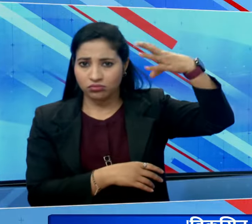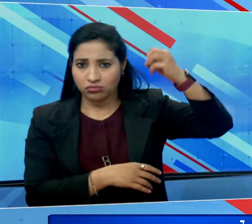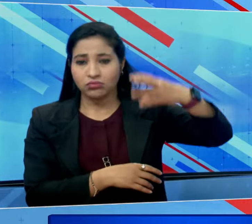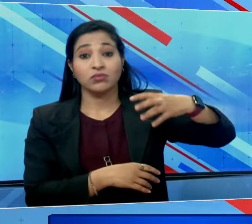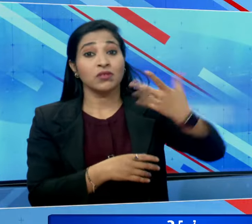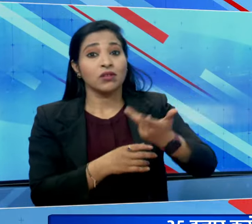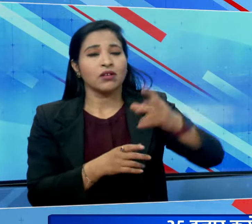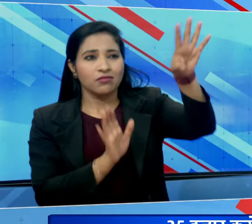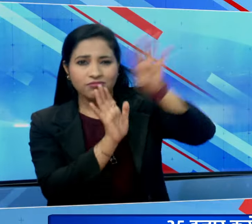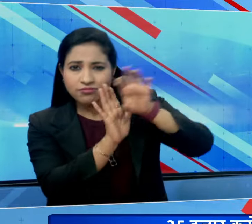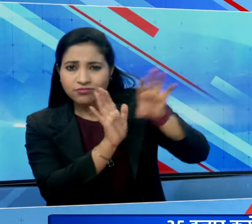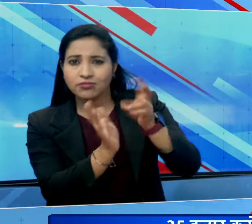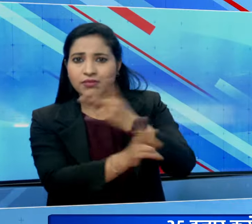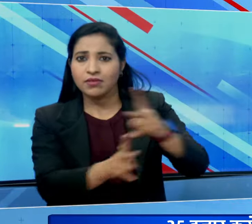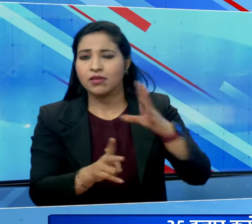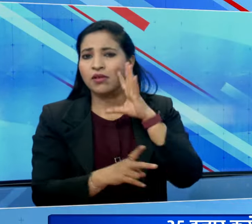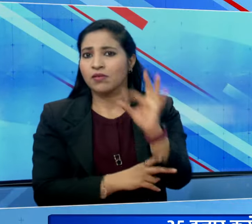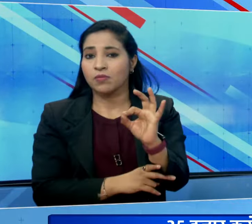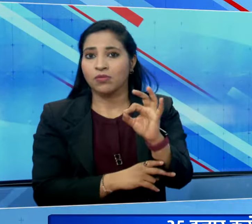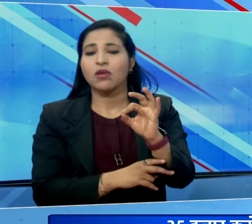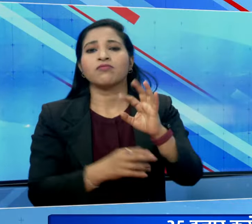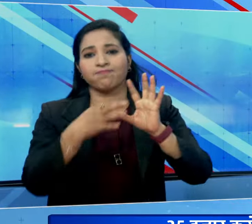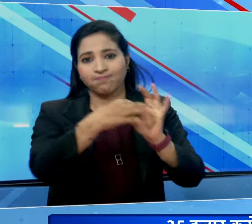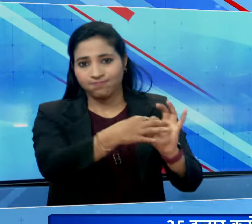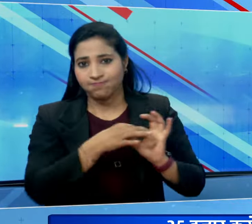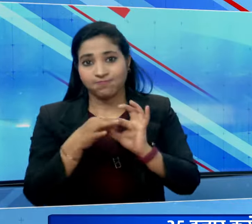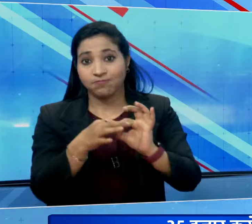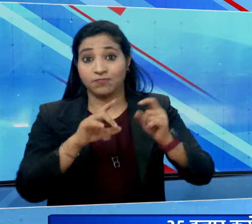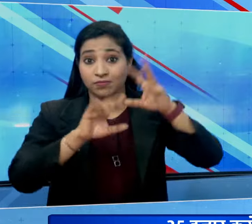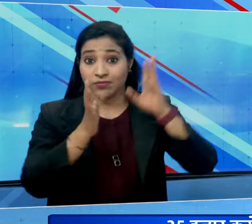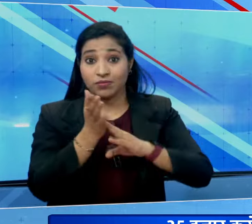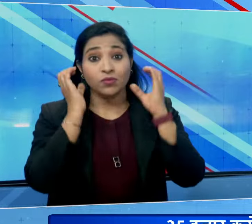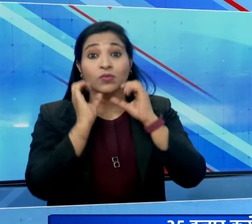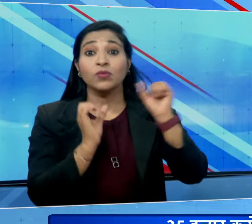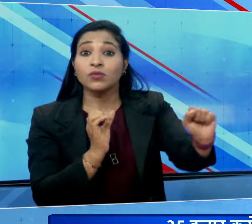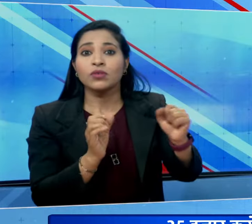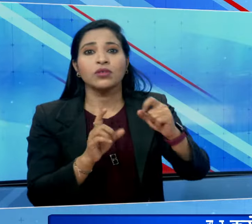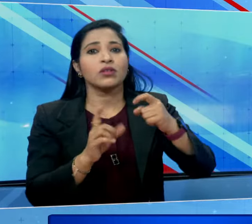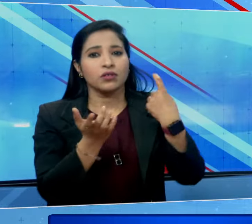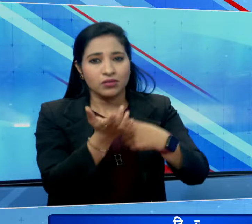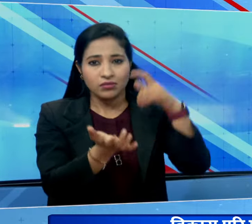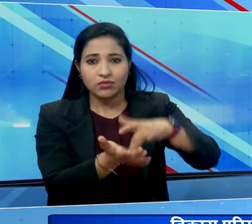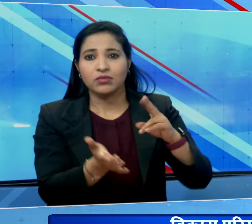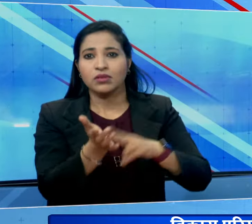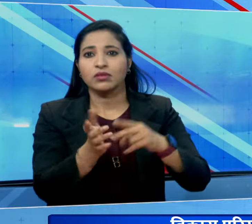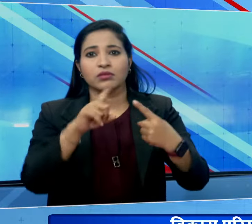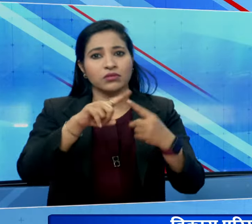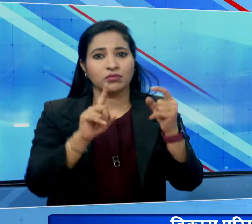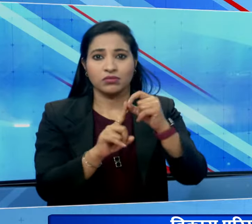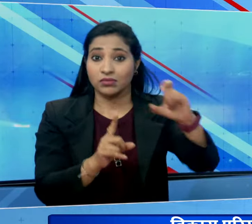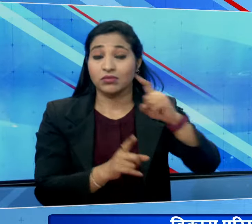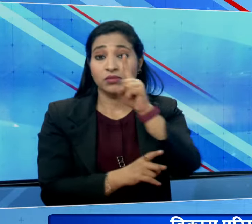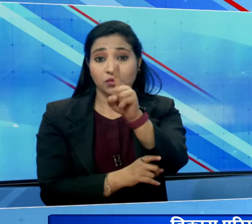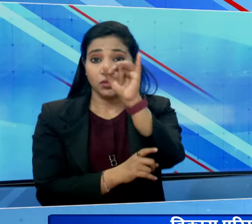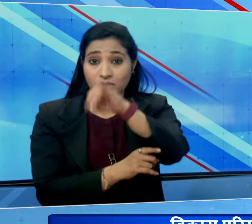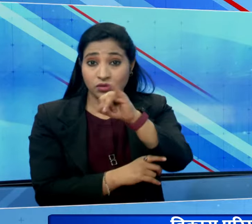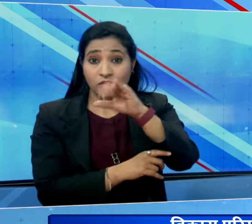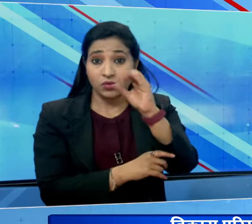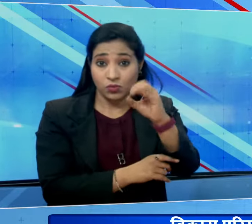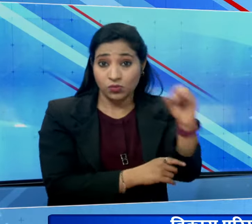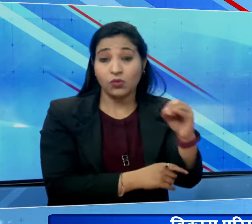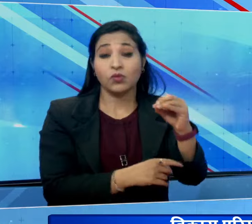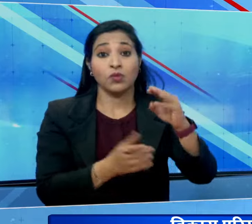सौर ऊर्जा जैसे महत्त्वपूर्ण क्षेत्रों से जुड़ी हैं प्रधानमंत्री ने रायगढ़ में एनटीपीसी के 1600 मेगावाट के लारा सुपर